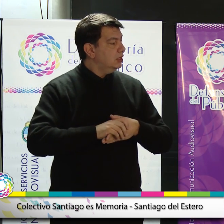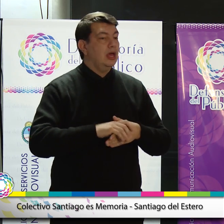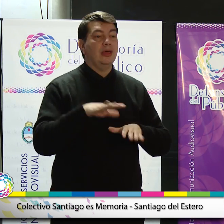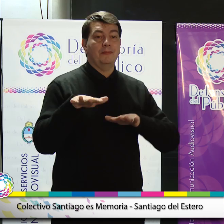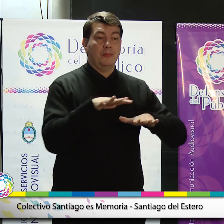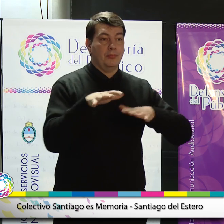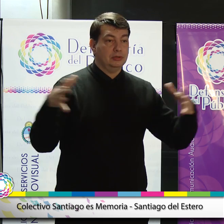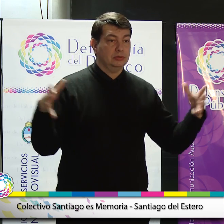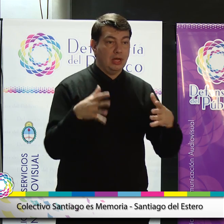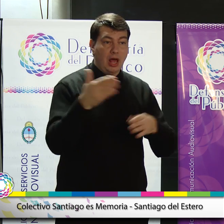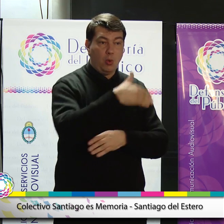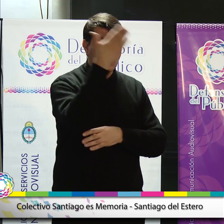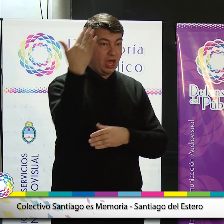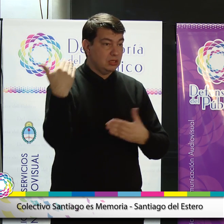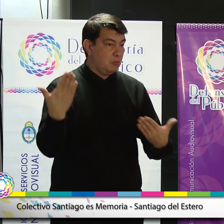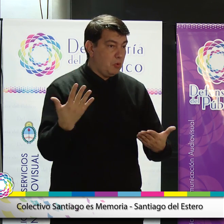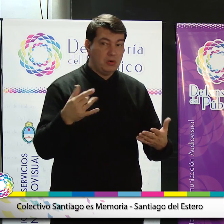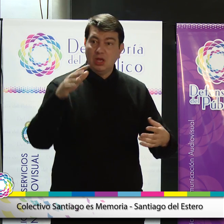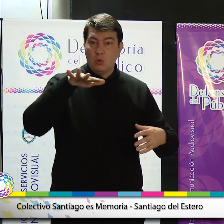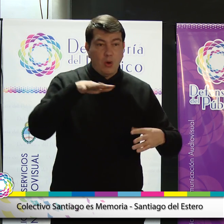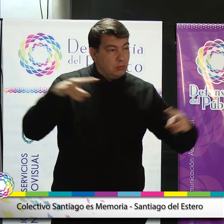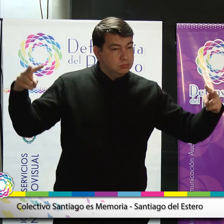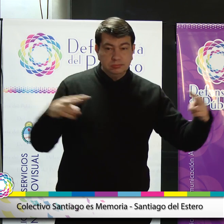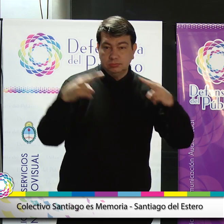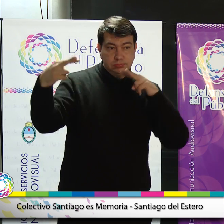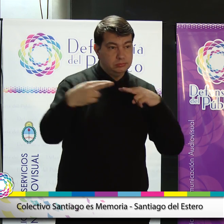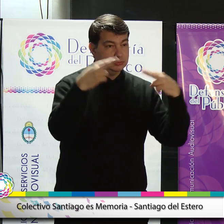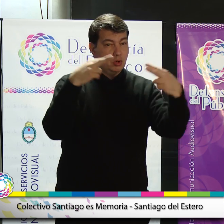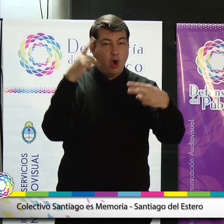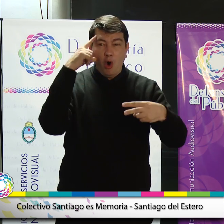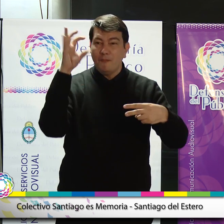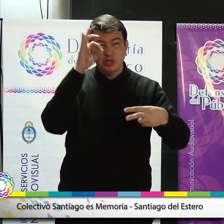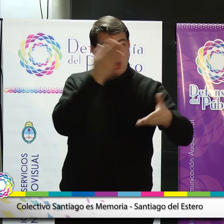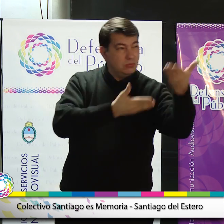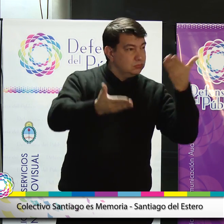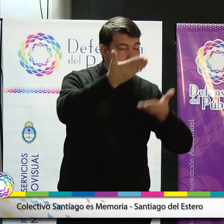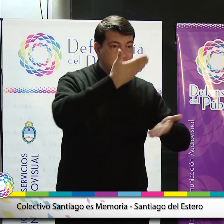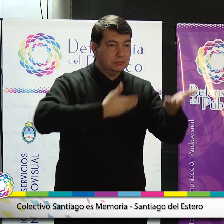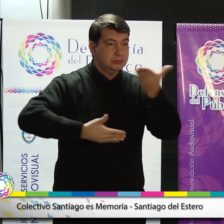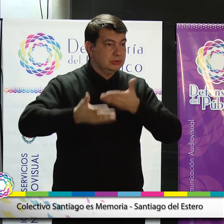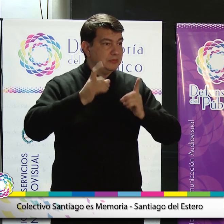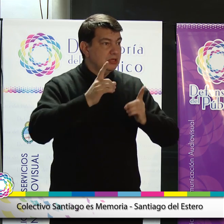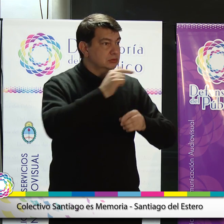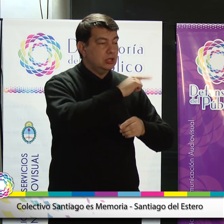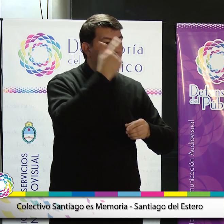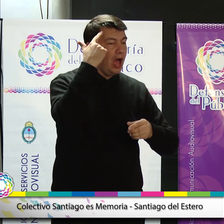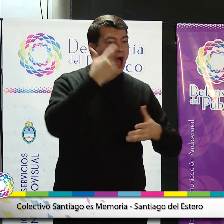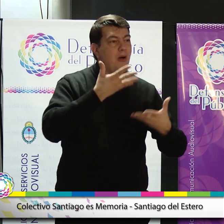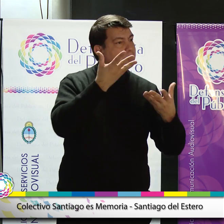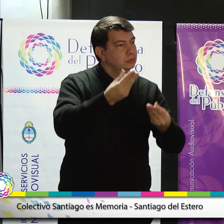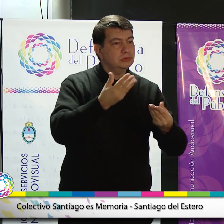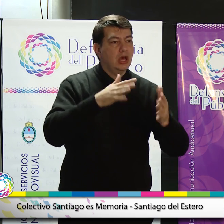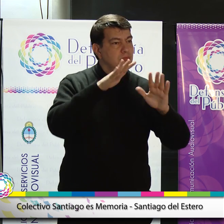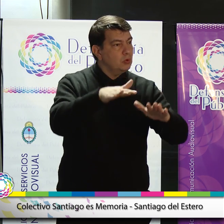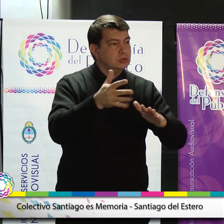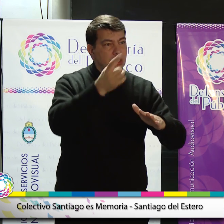espacios como espacios de encuentro como espacios de cruce de opiniones adherimos a todas las posturas que se han vertido en este espacio